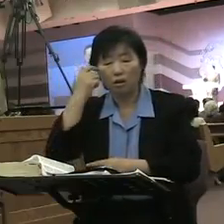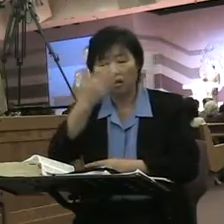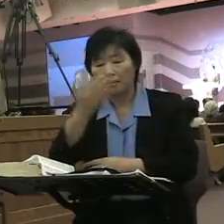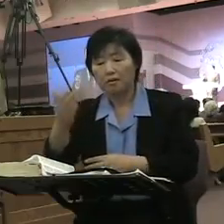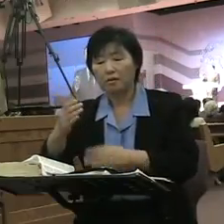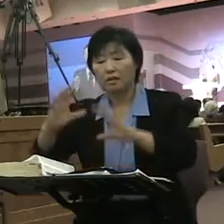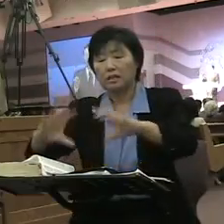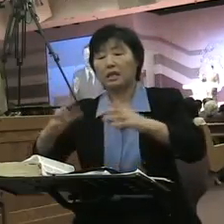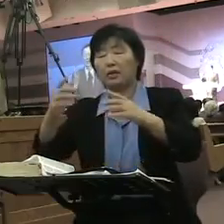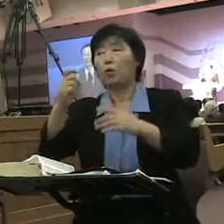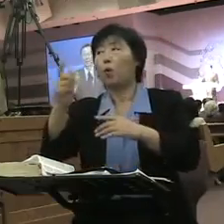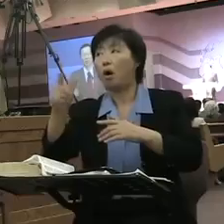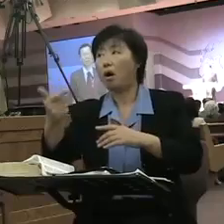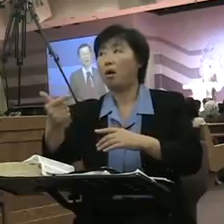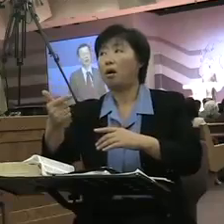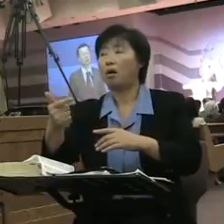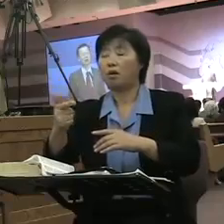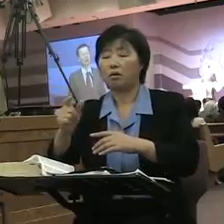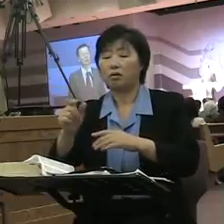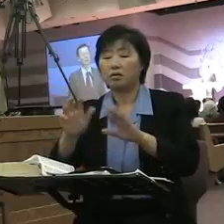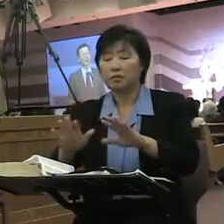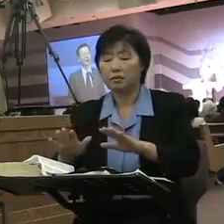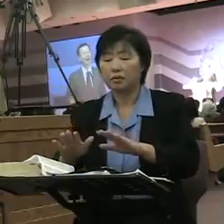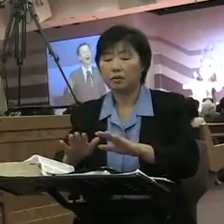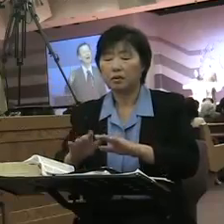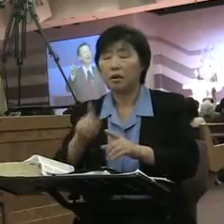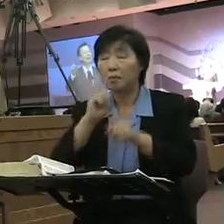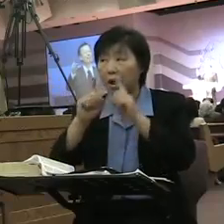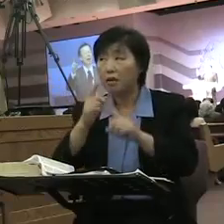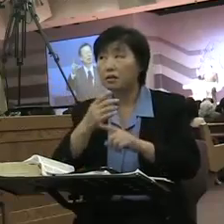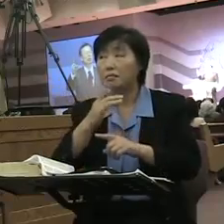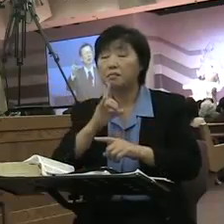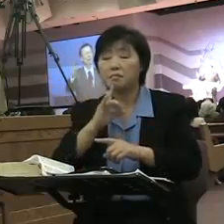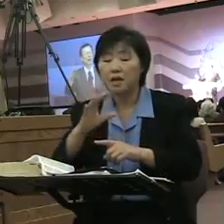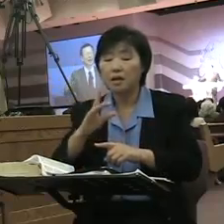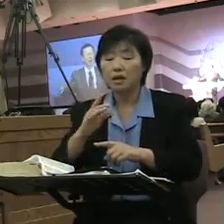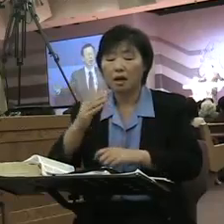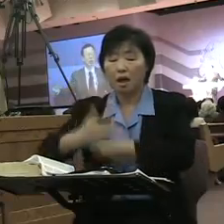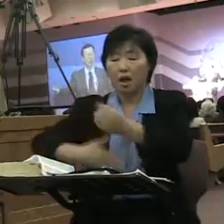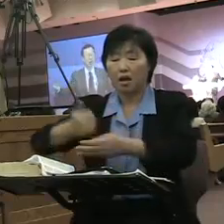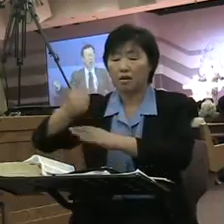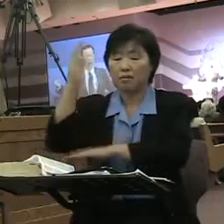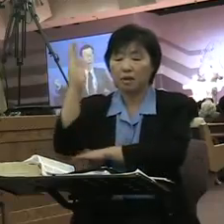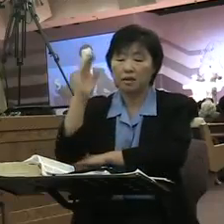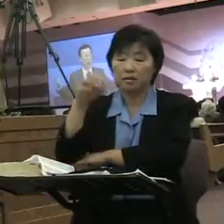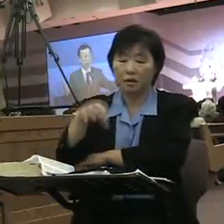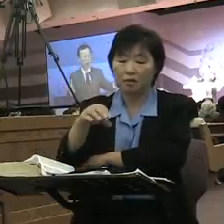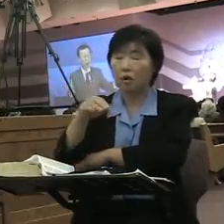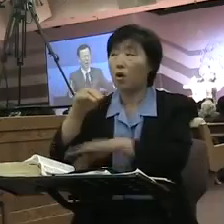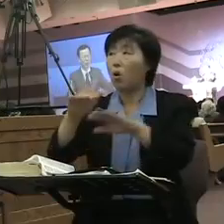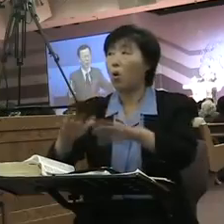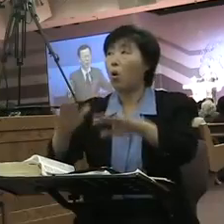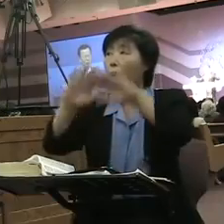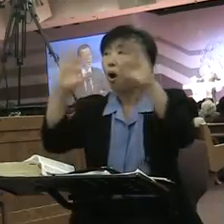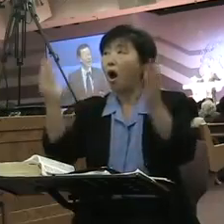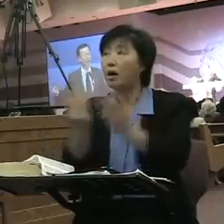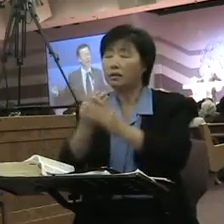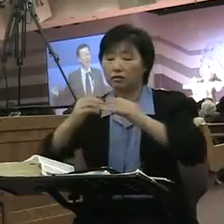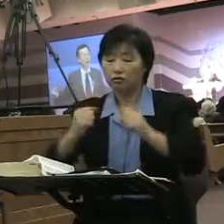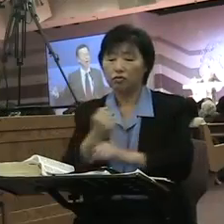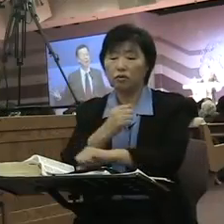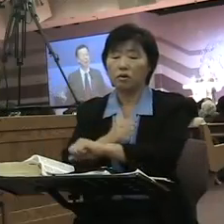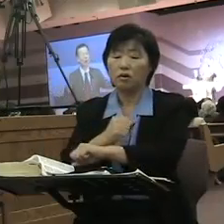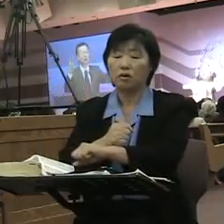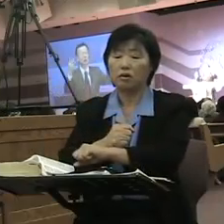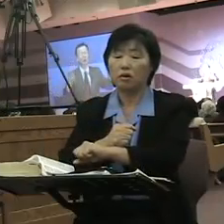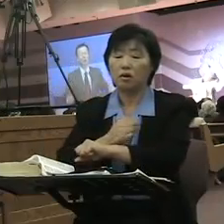세계관과 현실을 가지고는 그렇게 말할 수밖에 없지만 하나님의 말씀 앞에 나 현실을 완전히 굴복하며 내 아들을